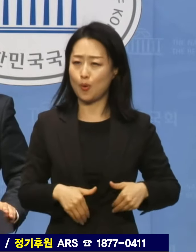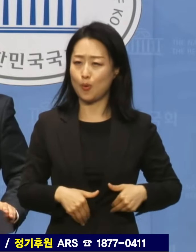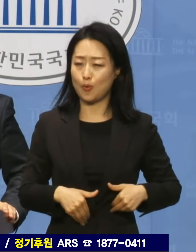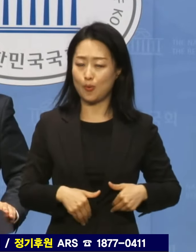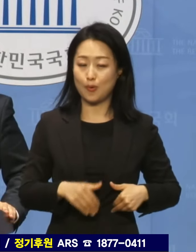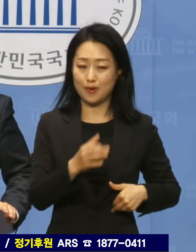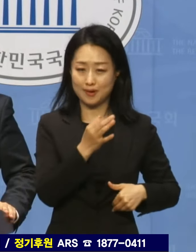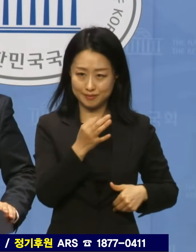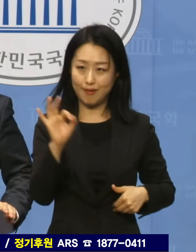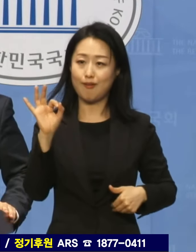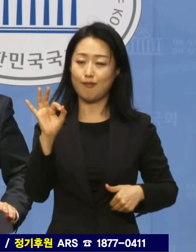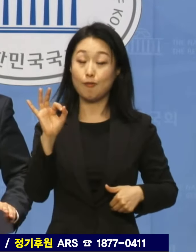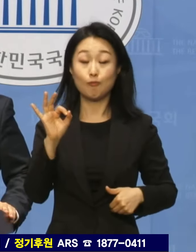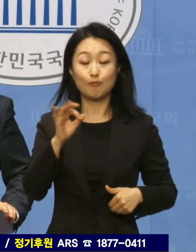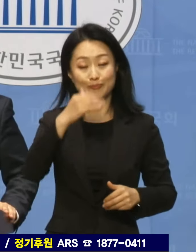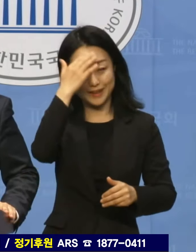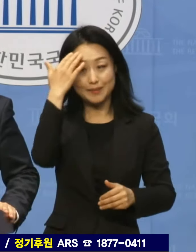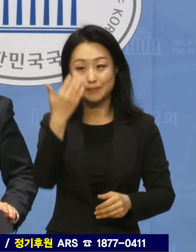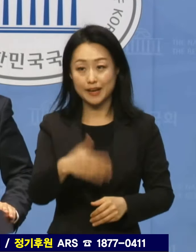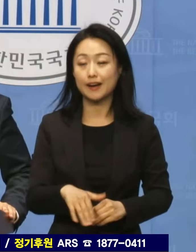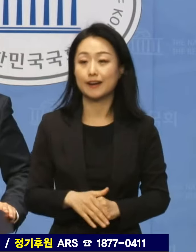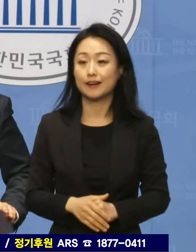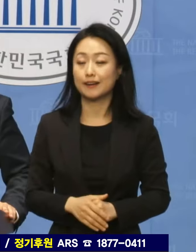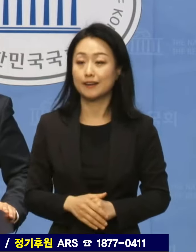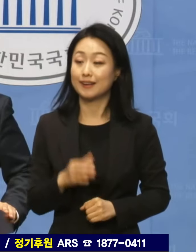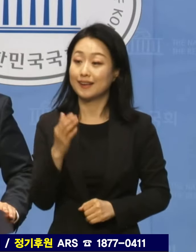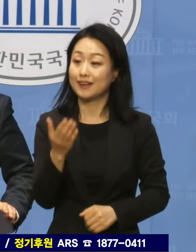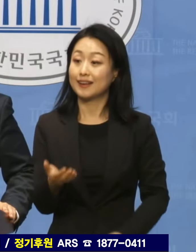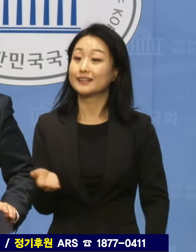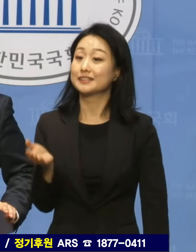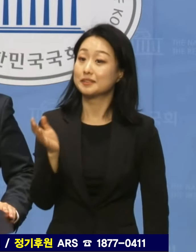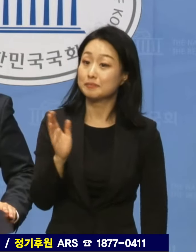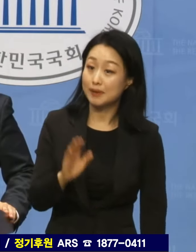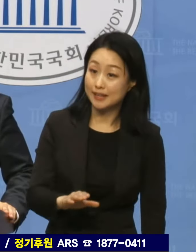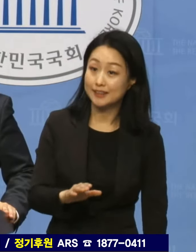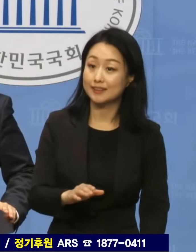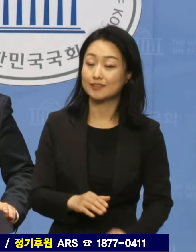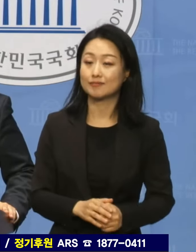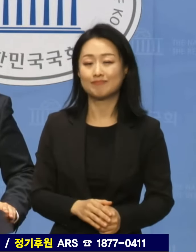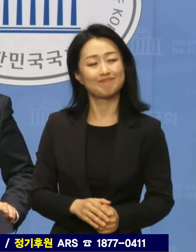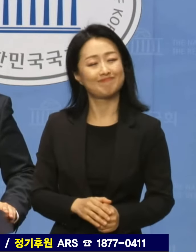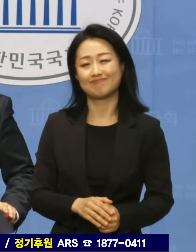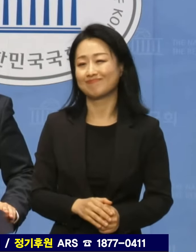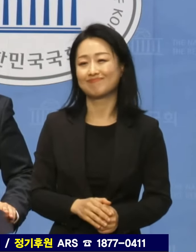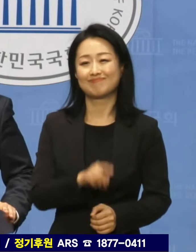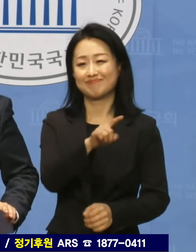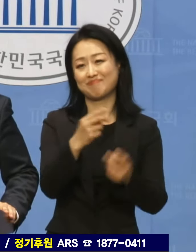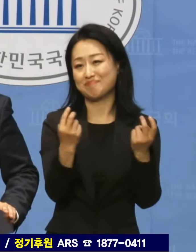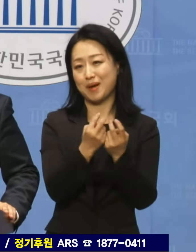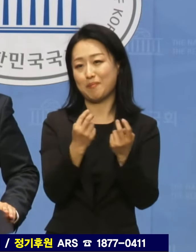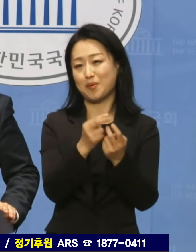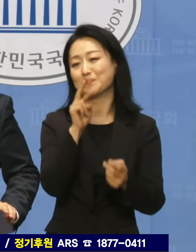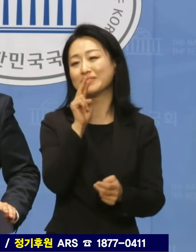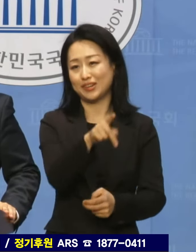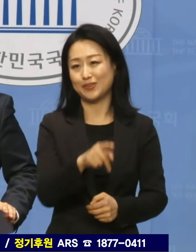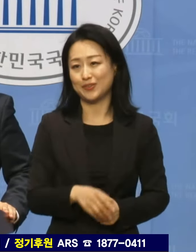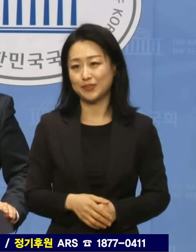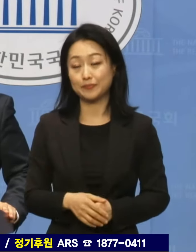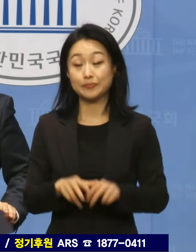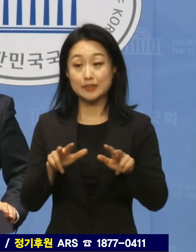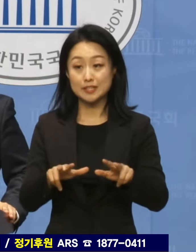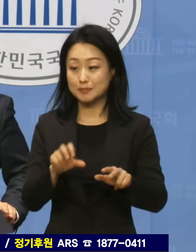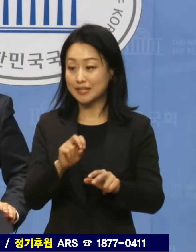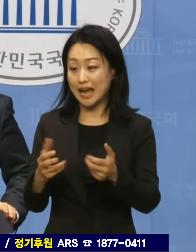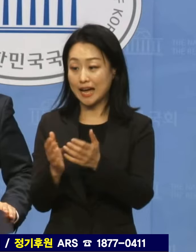인지하였다 점은 다행입니다 그러나 여전히 처방이 틀렸습니다 지금